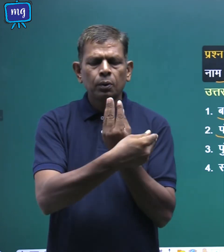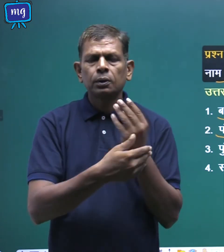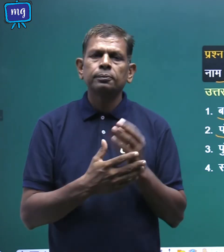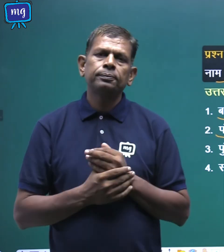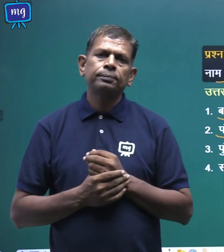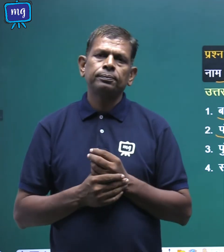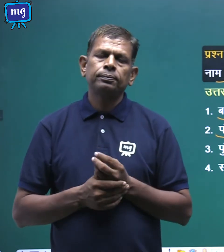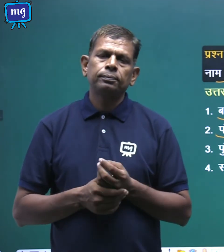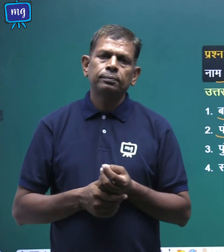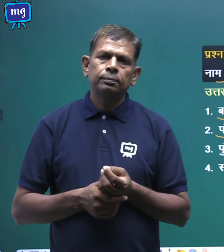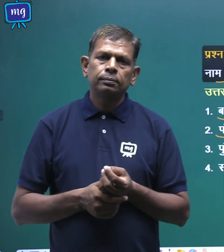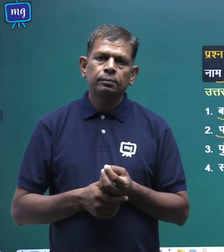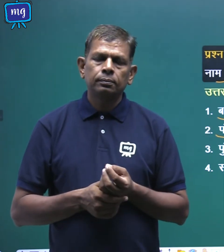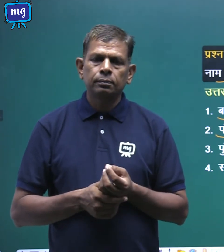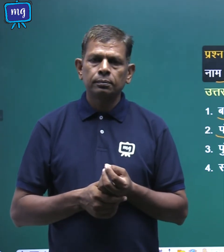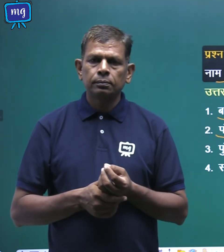हैं।